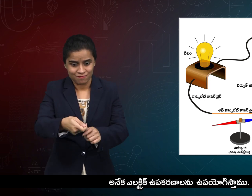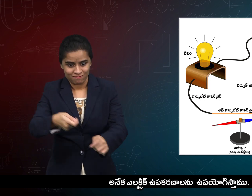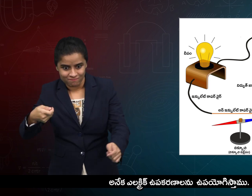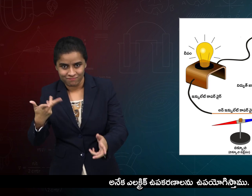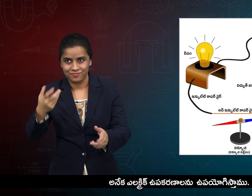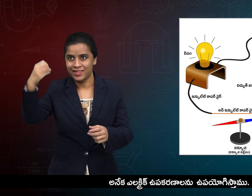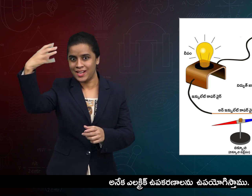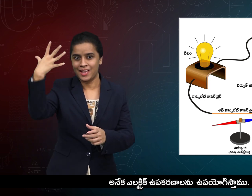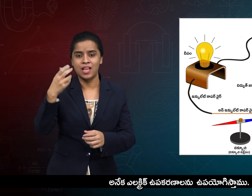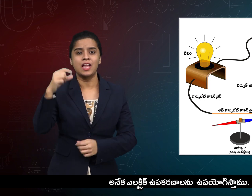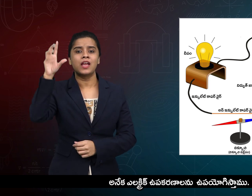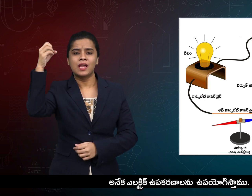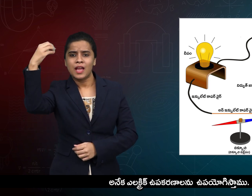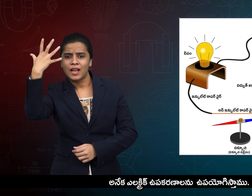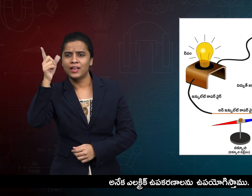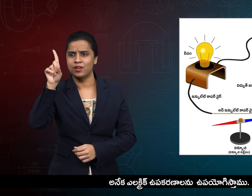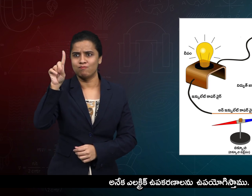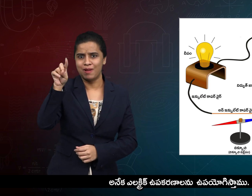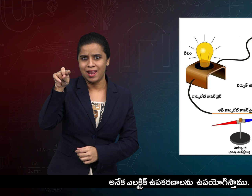ఎలక్ట్రిక్ ఉపకరణాలను ఉపయోగిస్తాము.